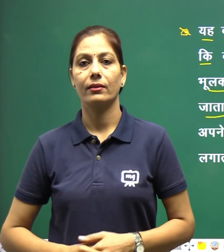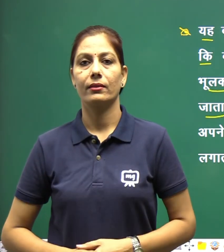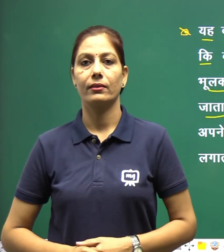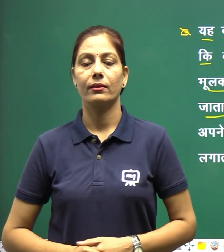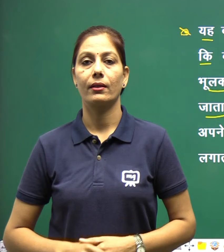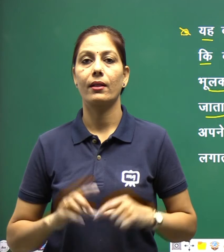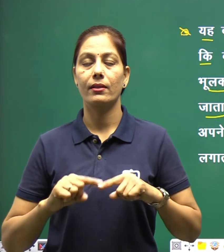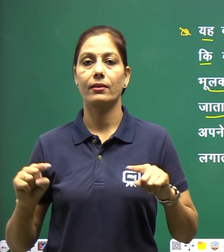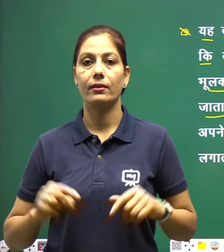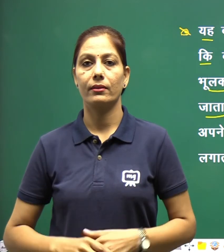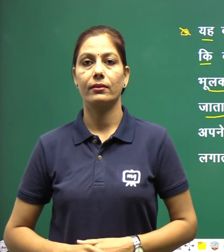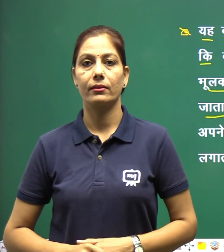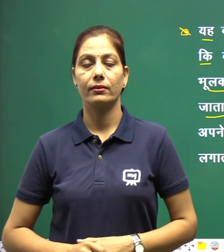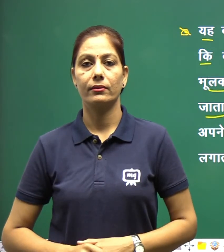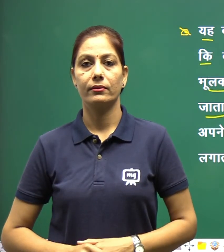तथा